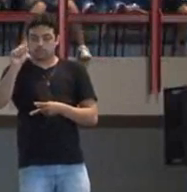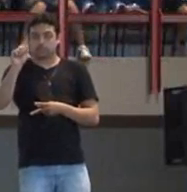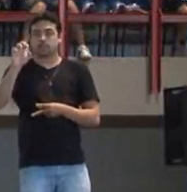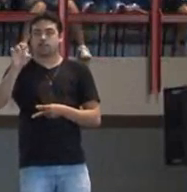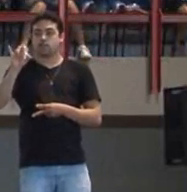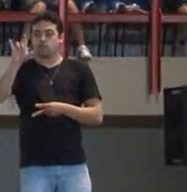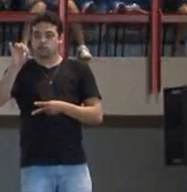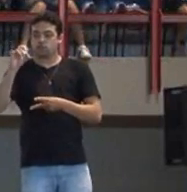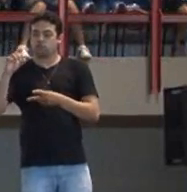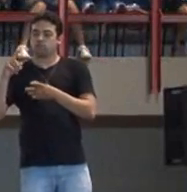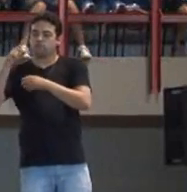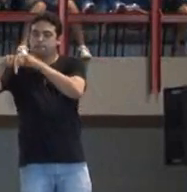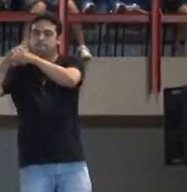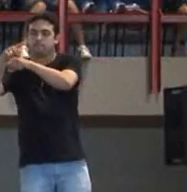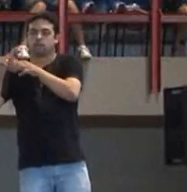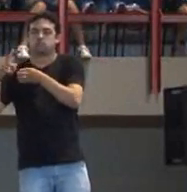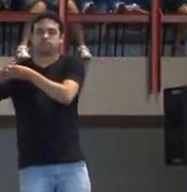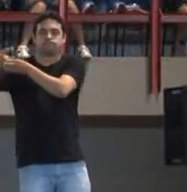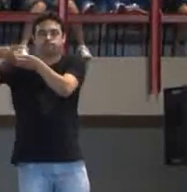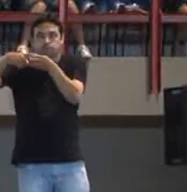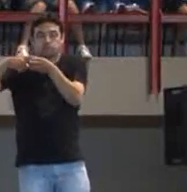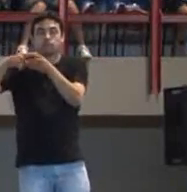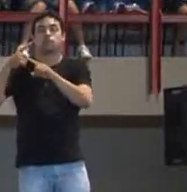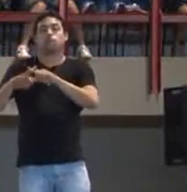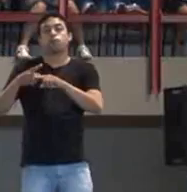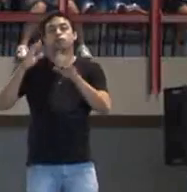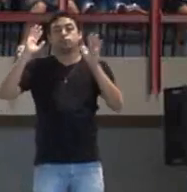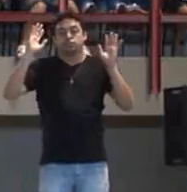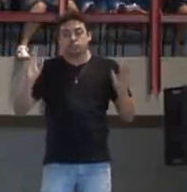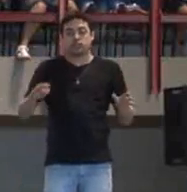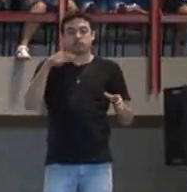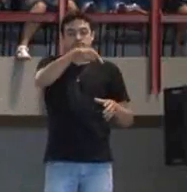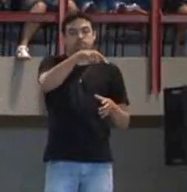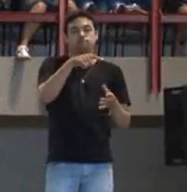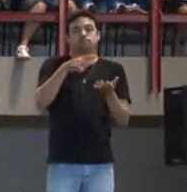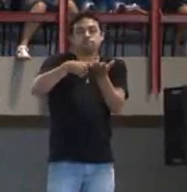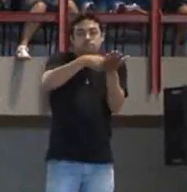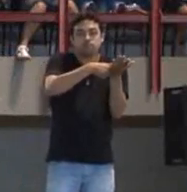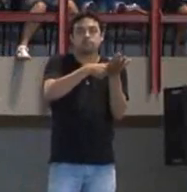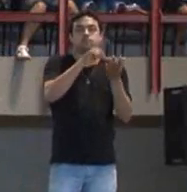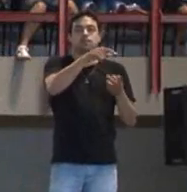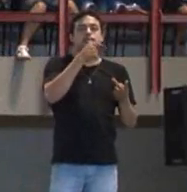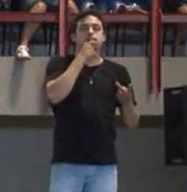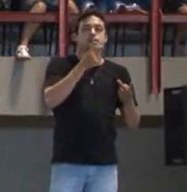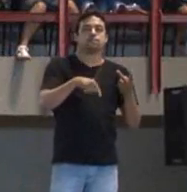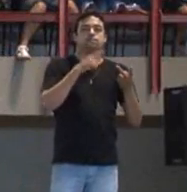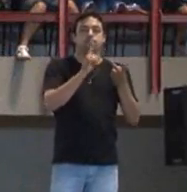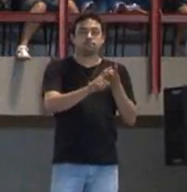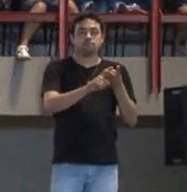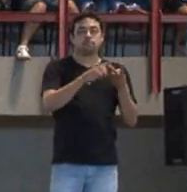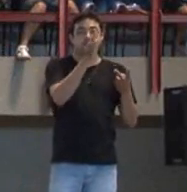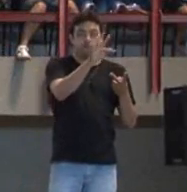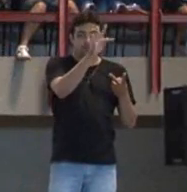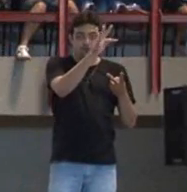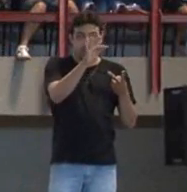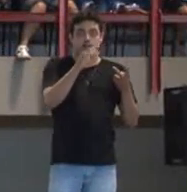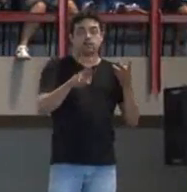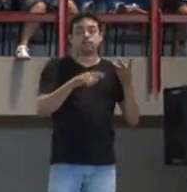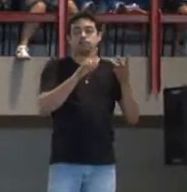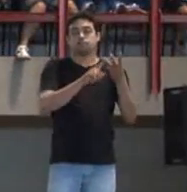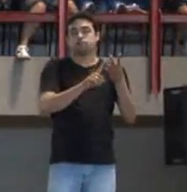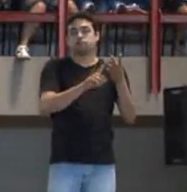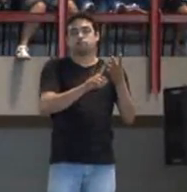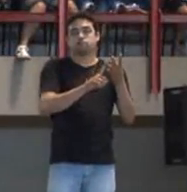aliados eram os países Nos quais estavam exatamente o Reino Unido a própria França o Reino Unido ou